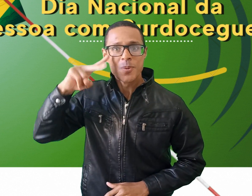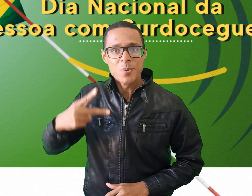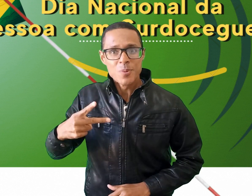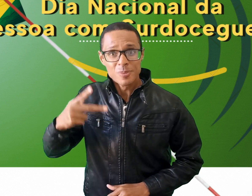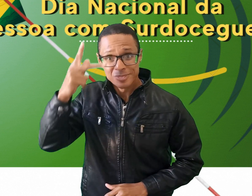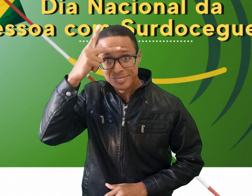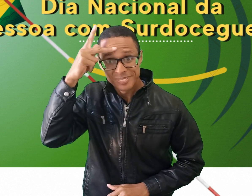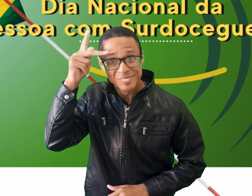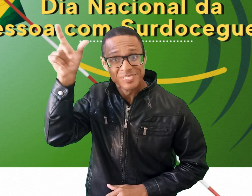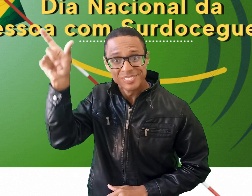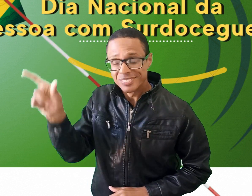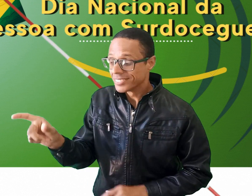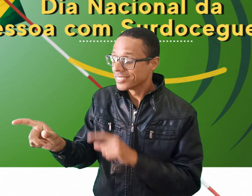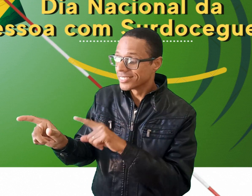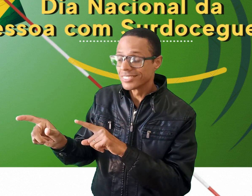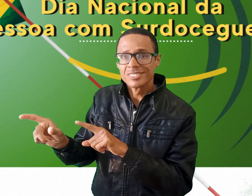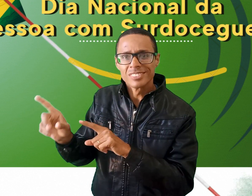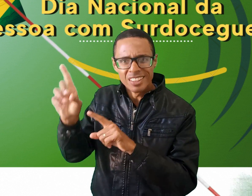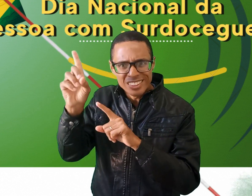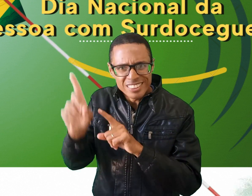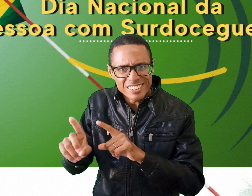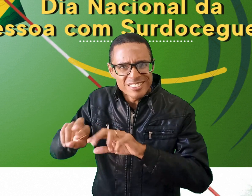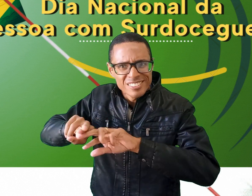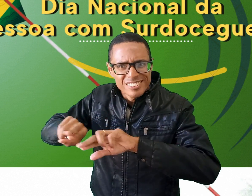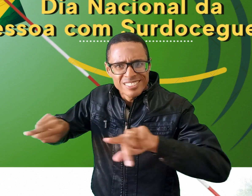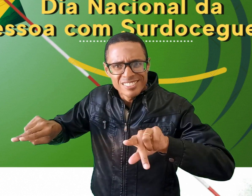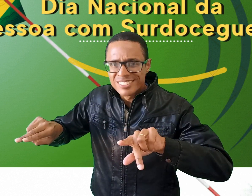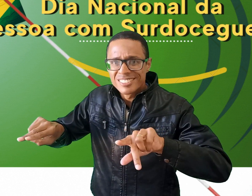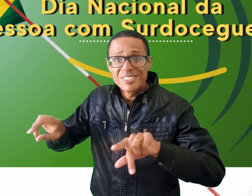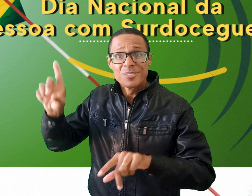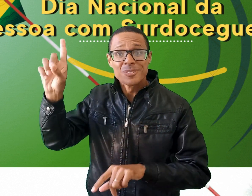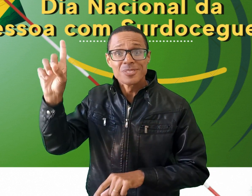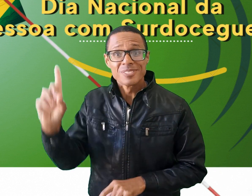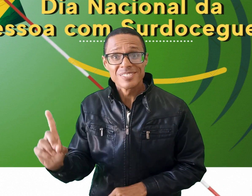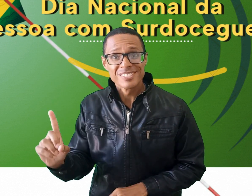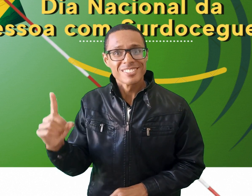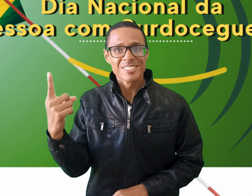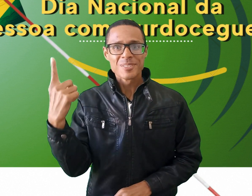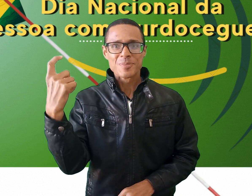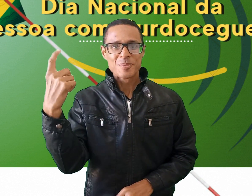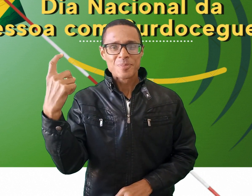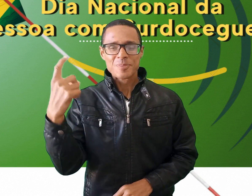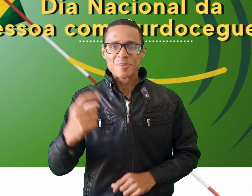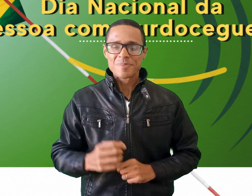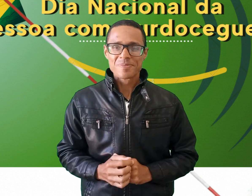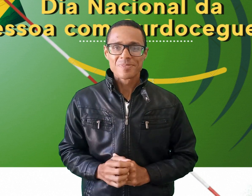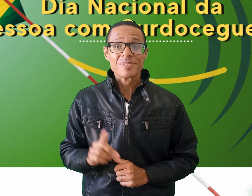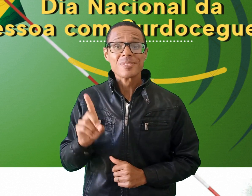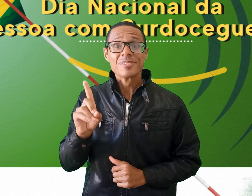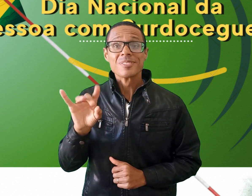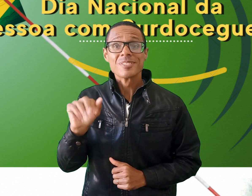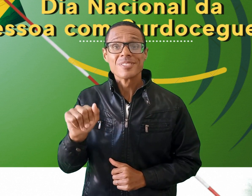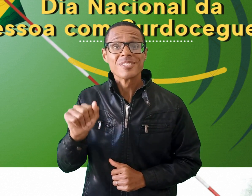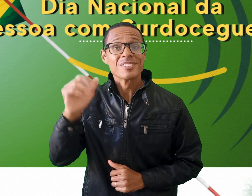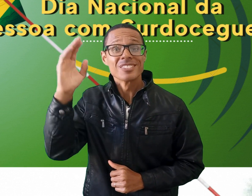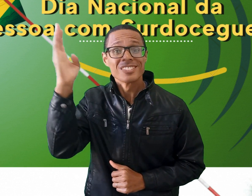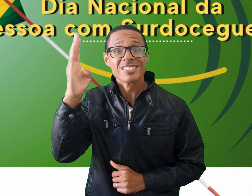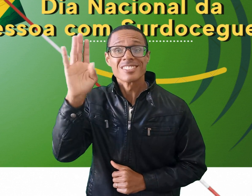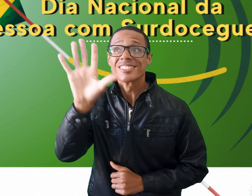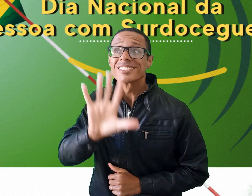14.605, de 20 de junho de 2023, reconhece a surdo-cegueira como condição de deficiência